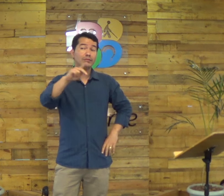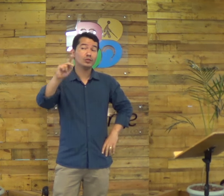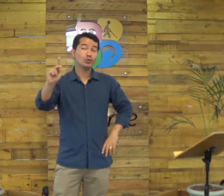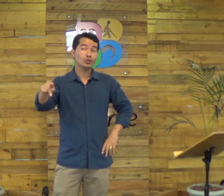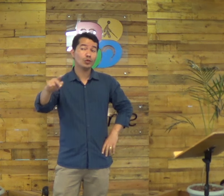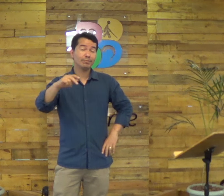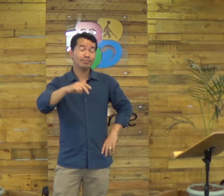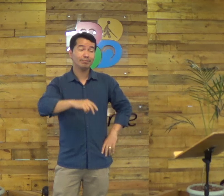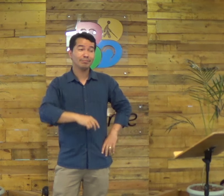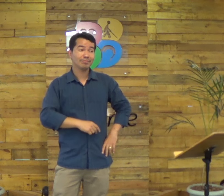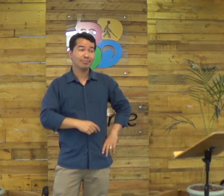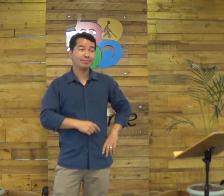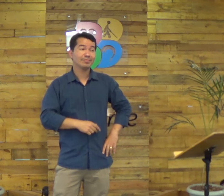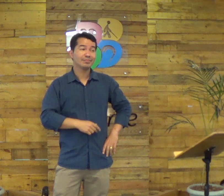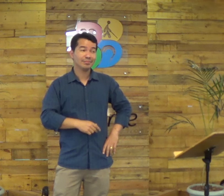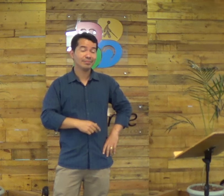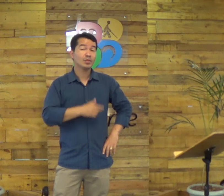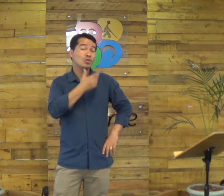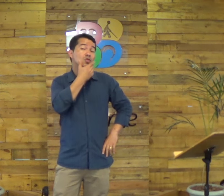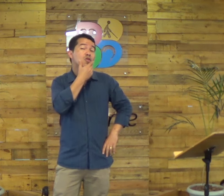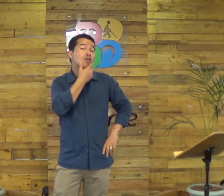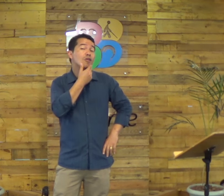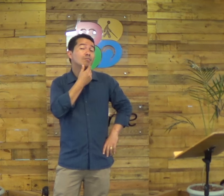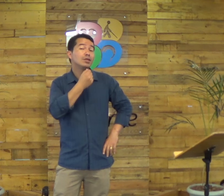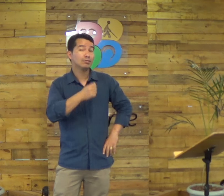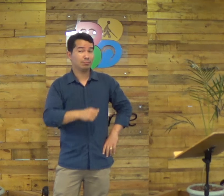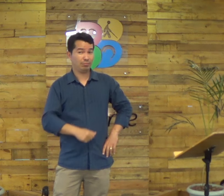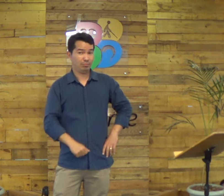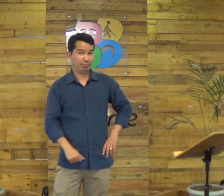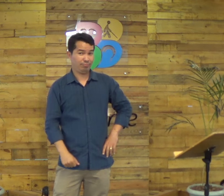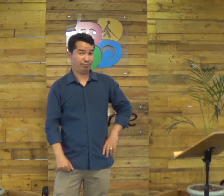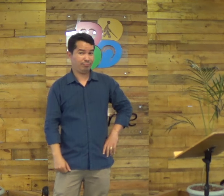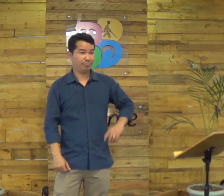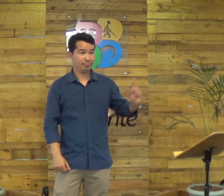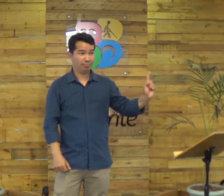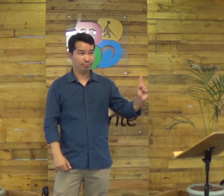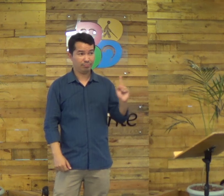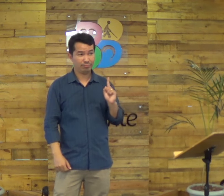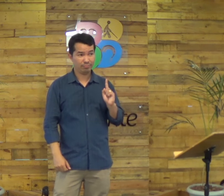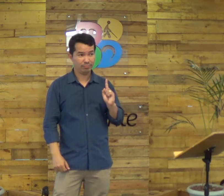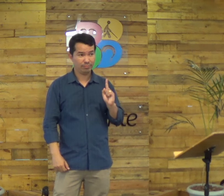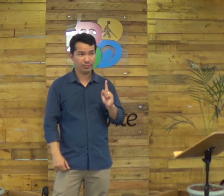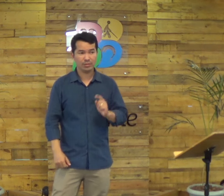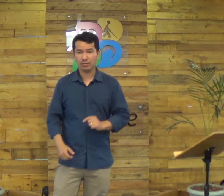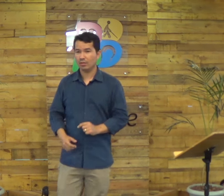Por causa do meu professor, ele é homem, chegou para mim,